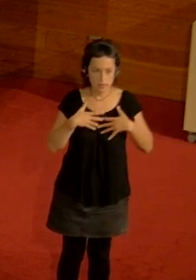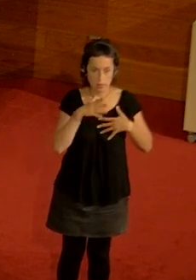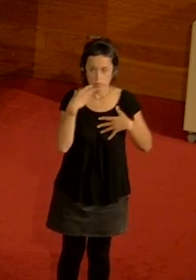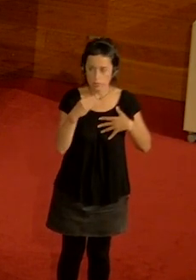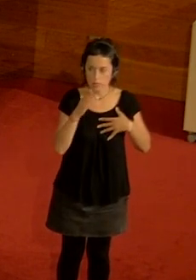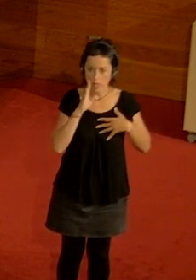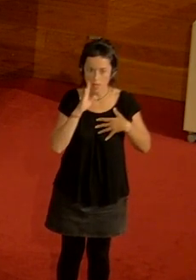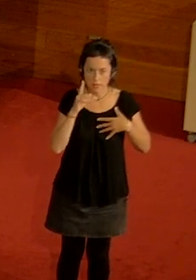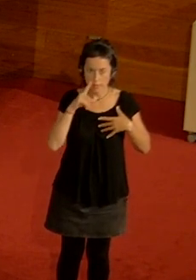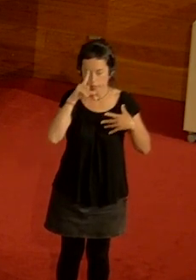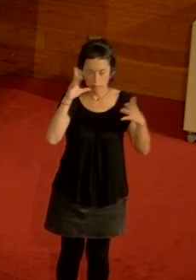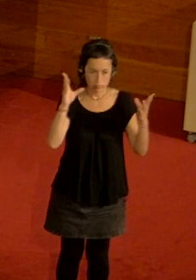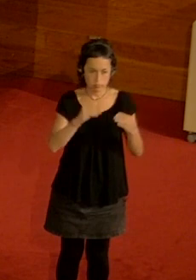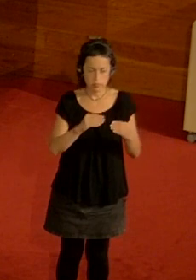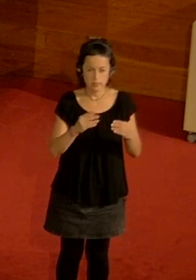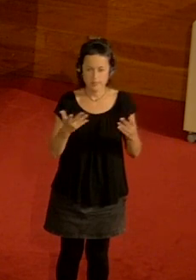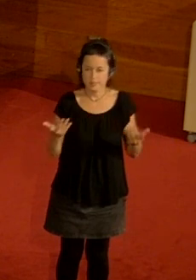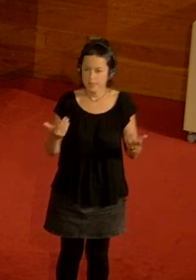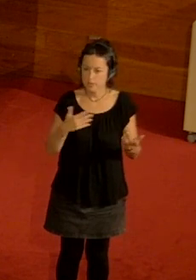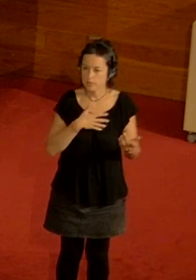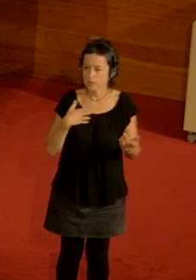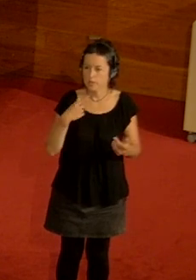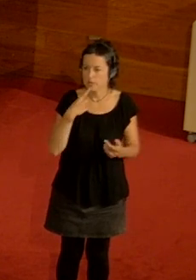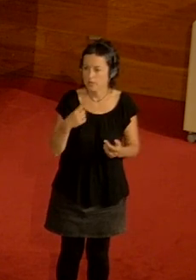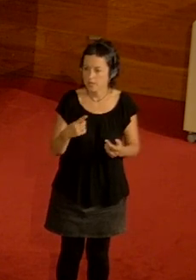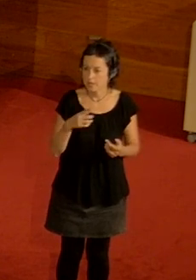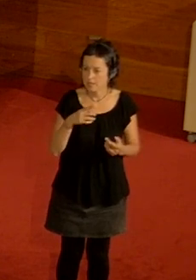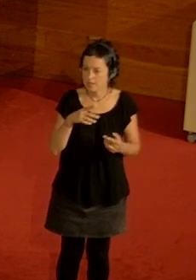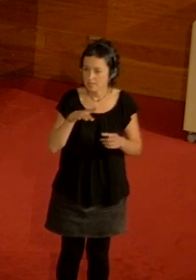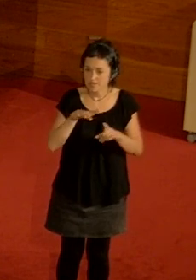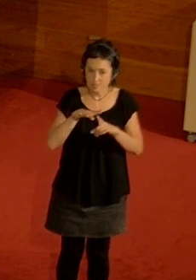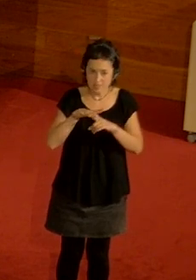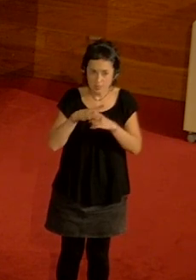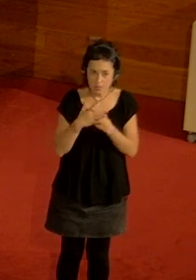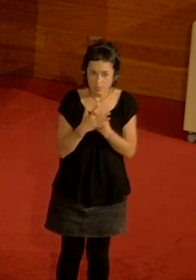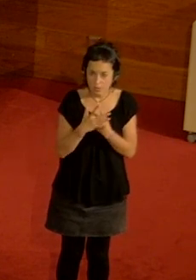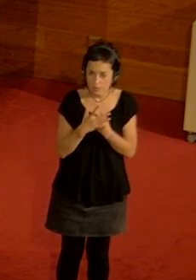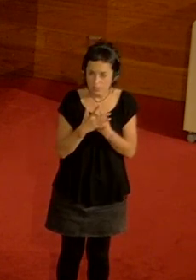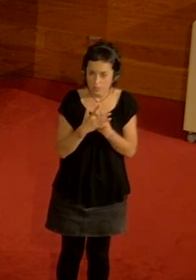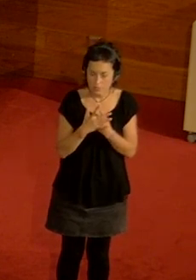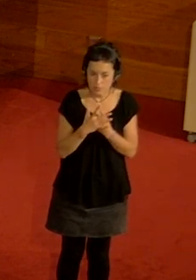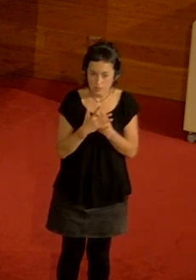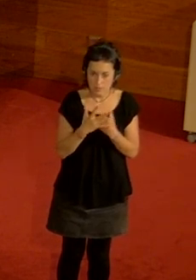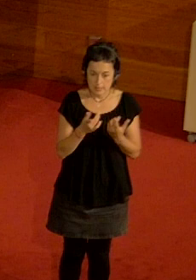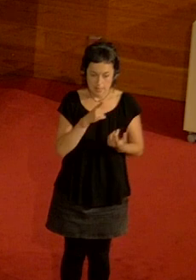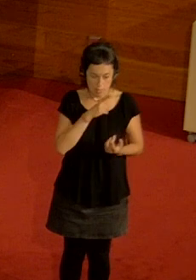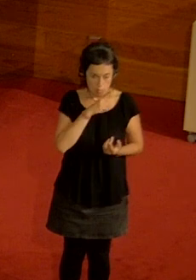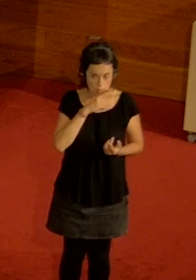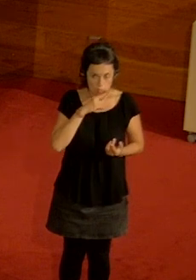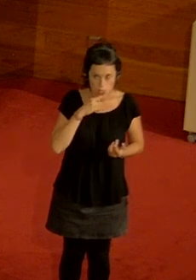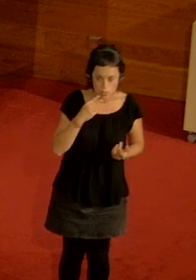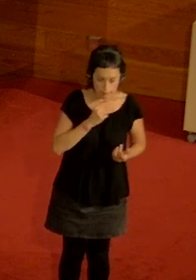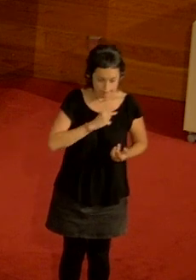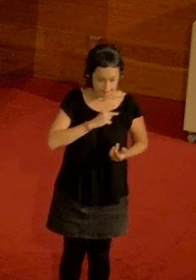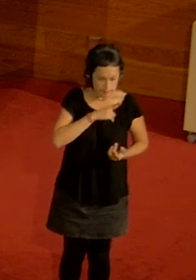que que que vivimos un escenario donde donde ese dolor que sentimos y ese dolor